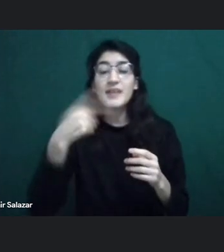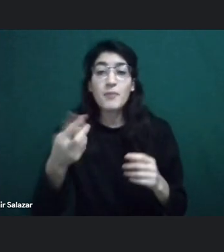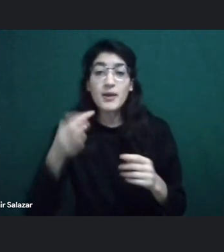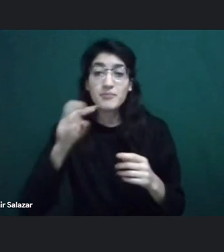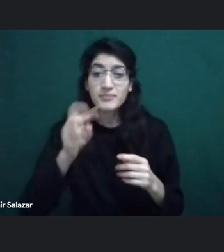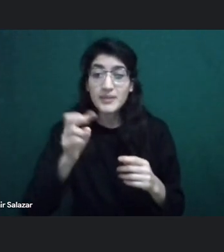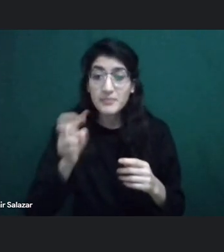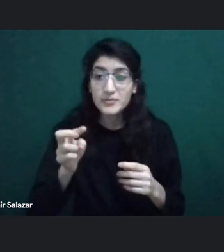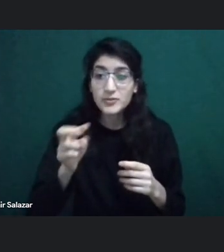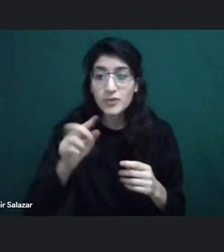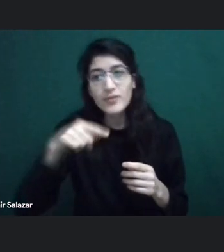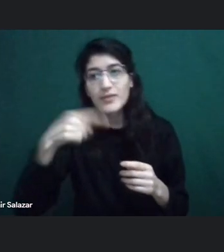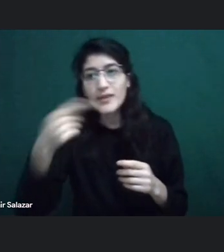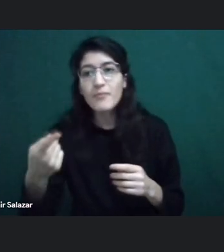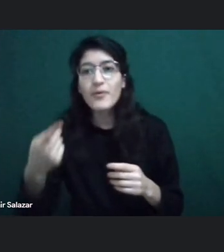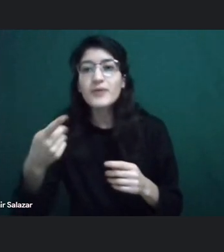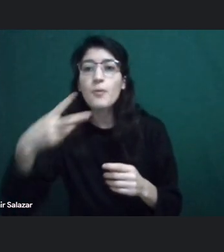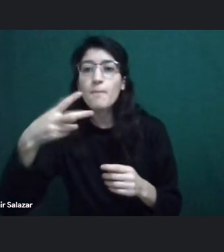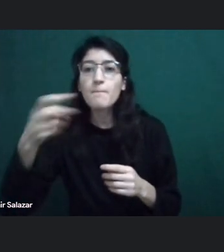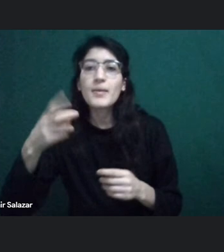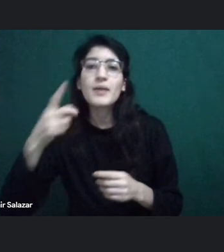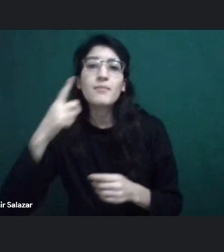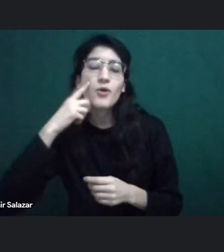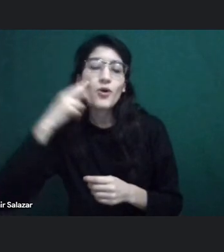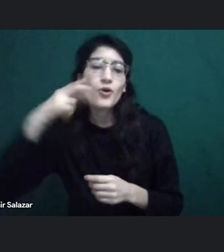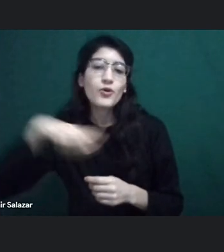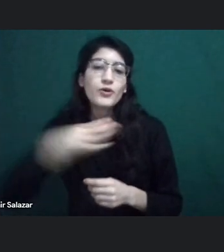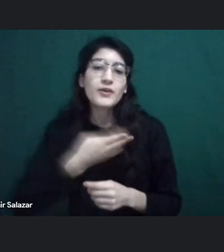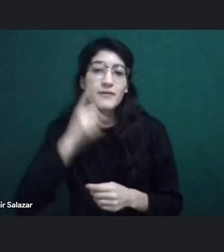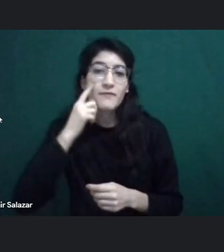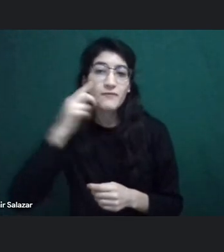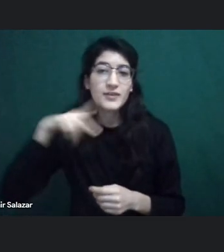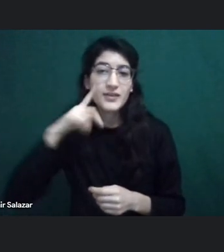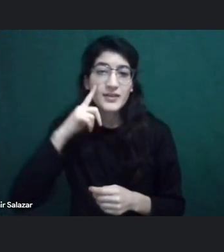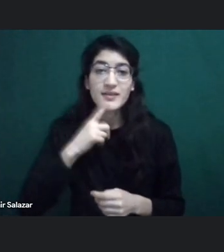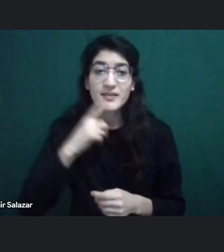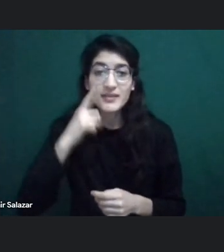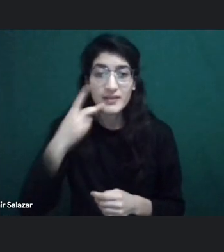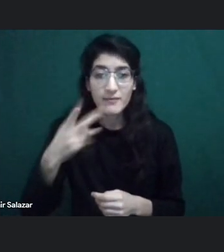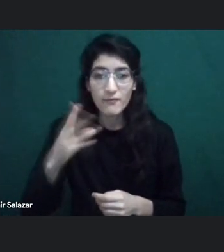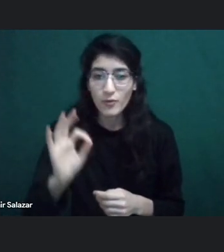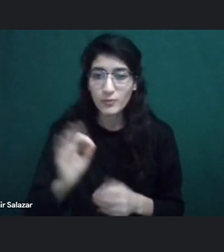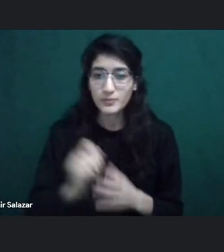terminación ar, er, ir, en castellano, ¿sí?